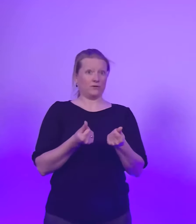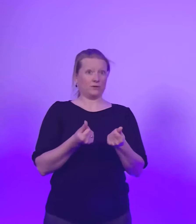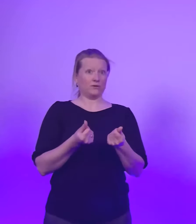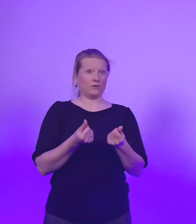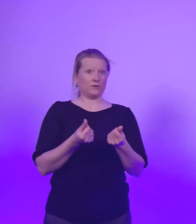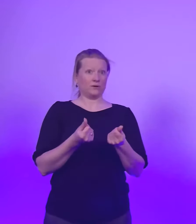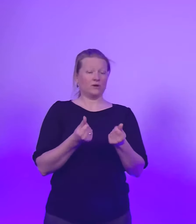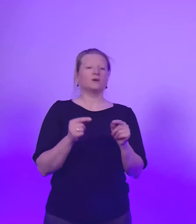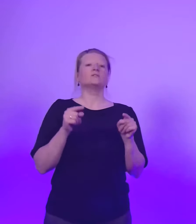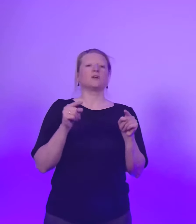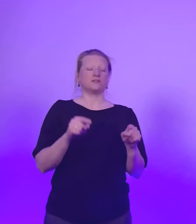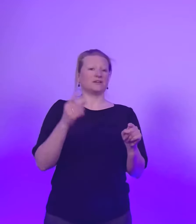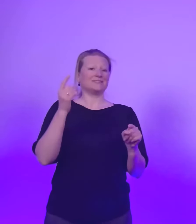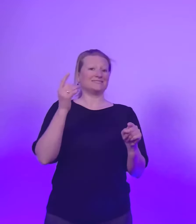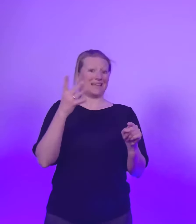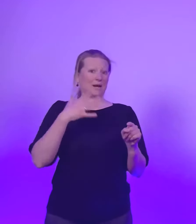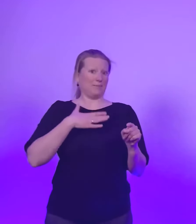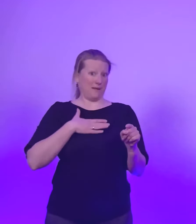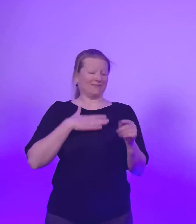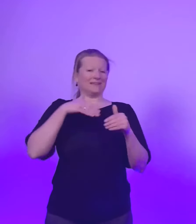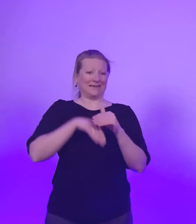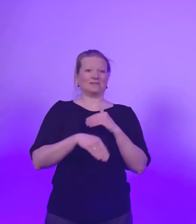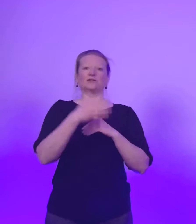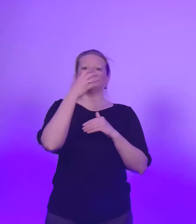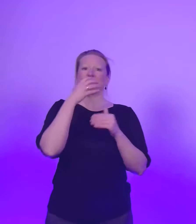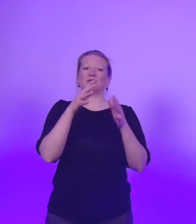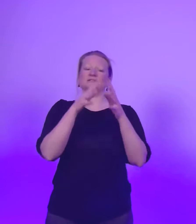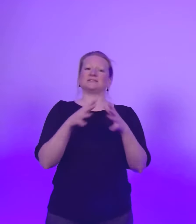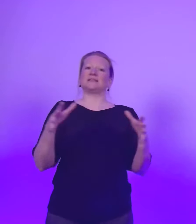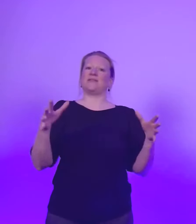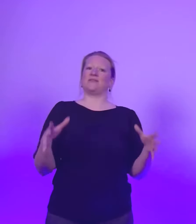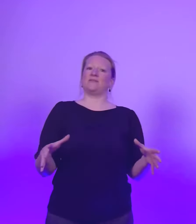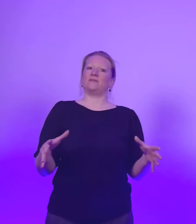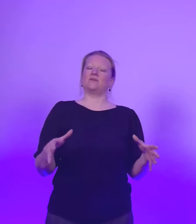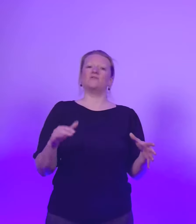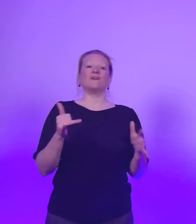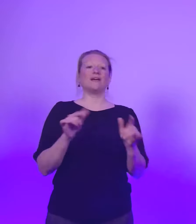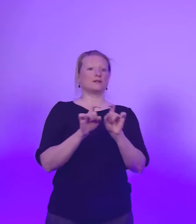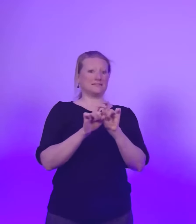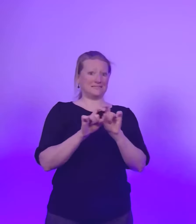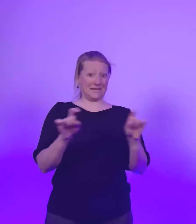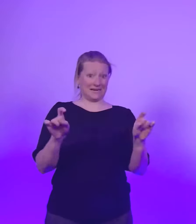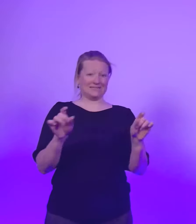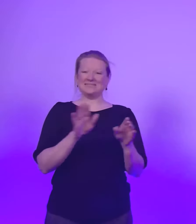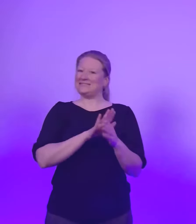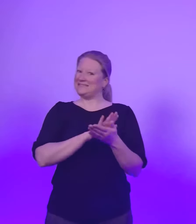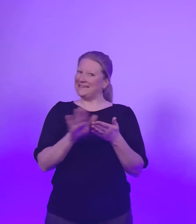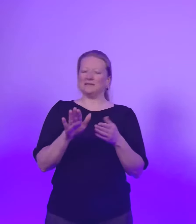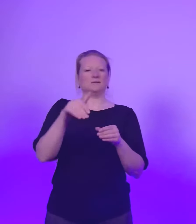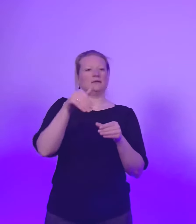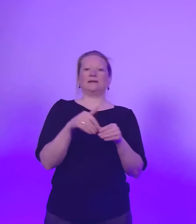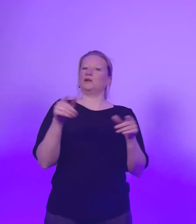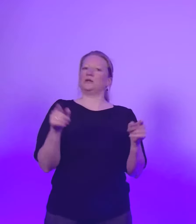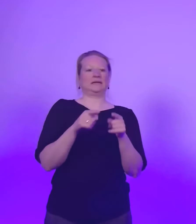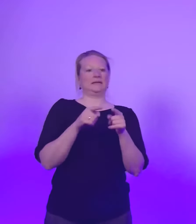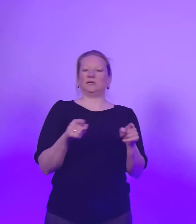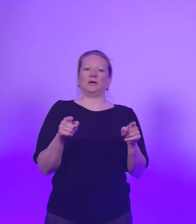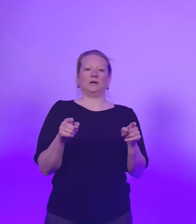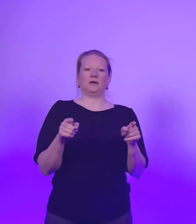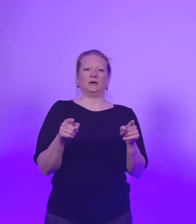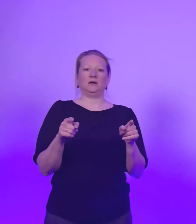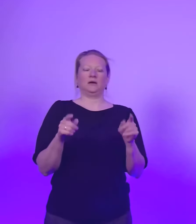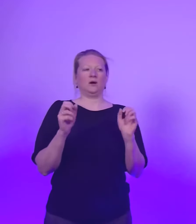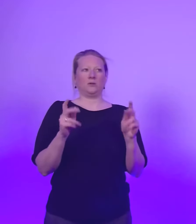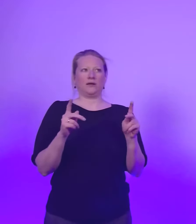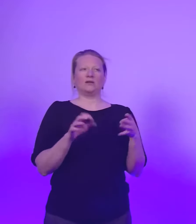een ster bent in de circus tent. Welke zin komt niet voor in het liedje? Oké. Kies het